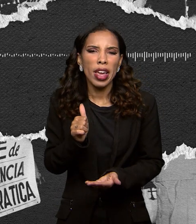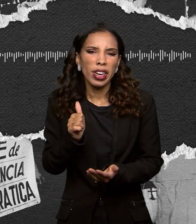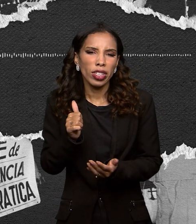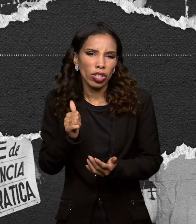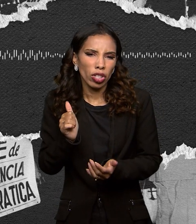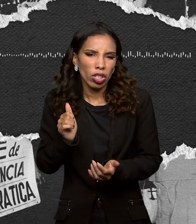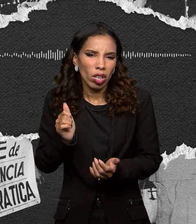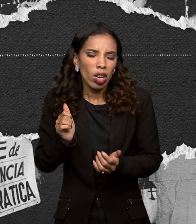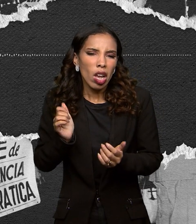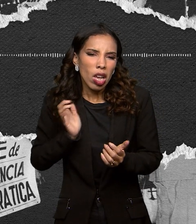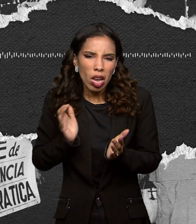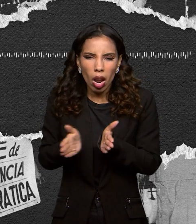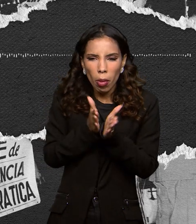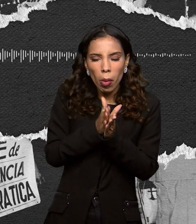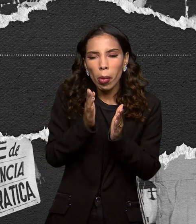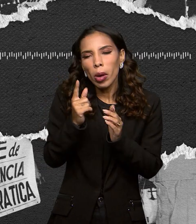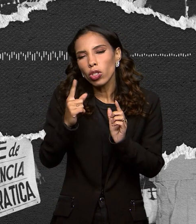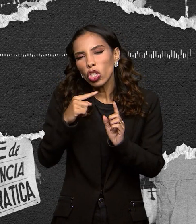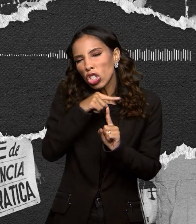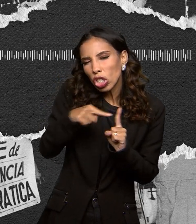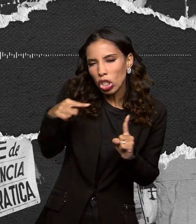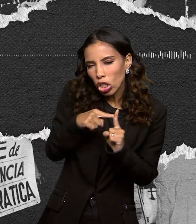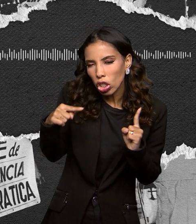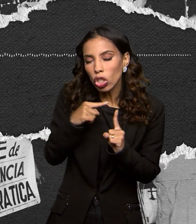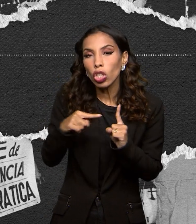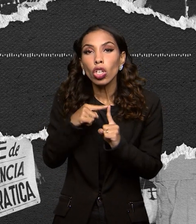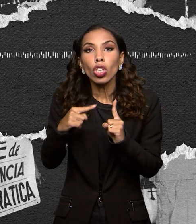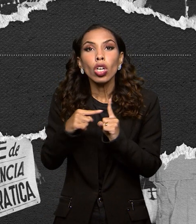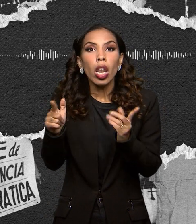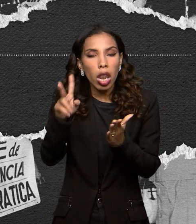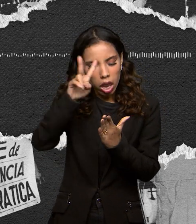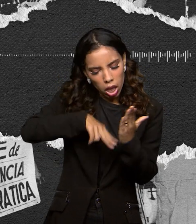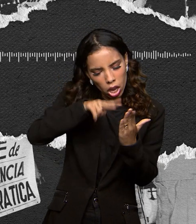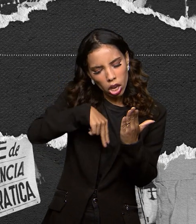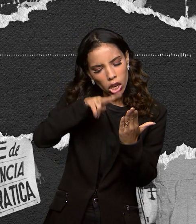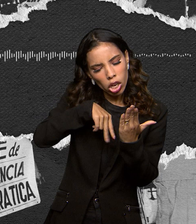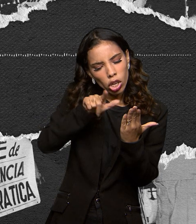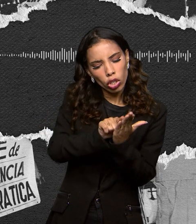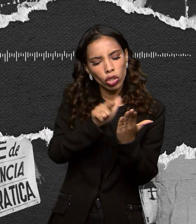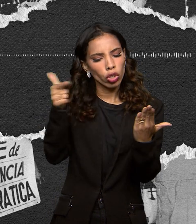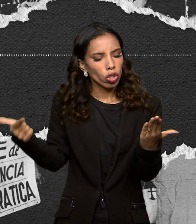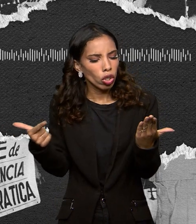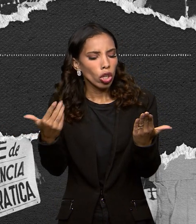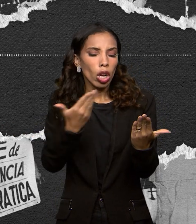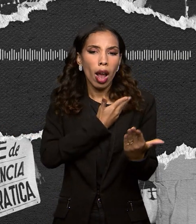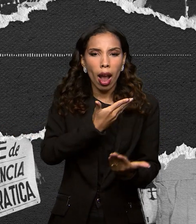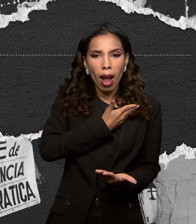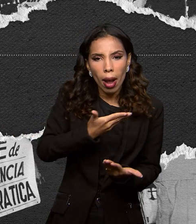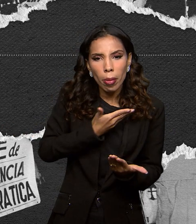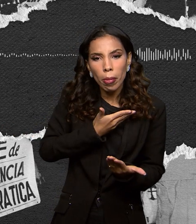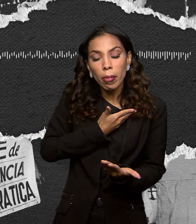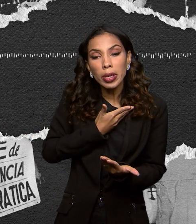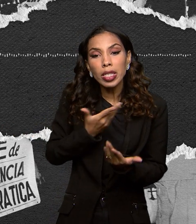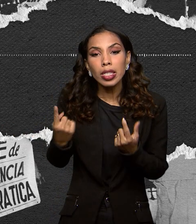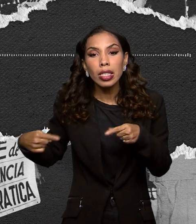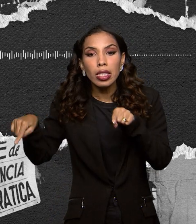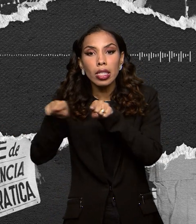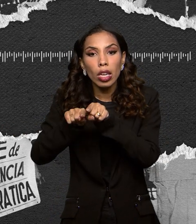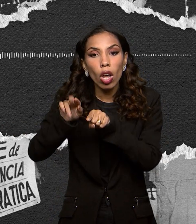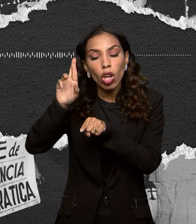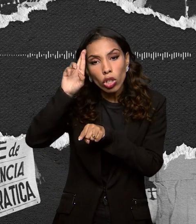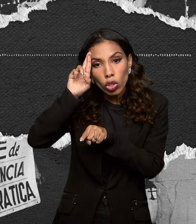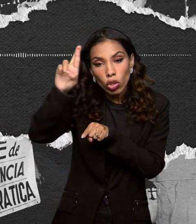aos jornais, que liam, que tinham ligações diretas de proximidade, de amizade, às vezes com donos